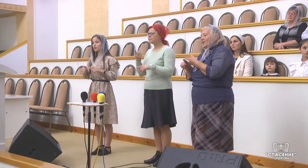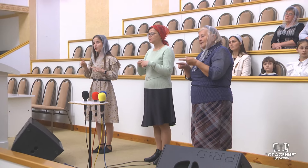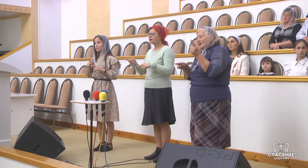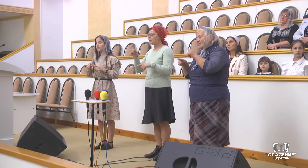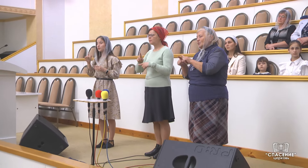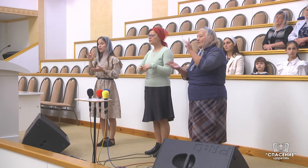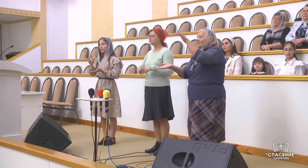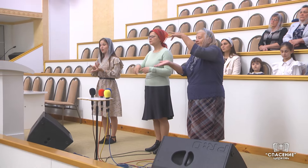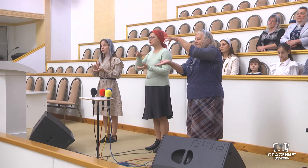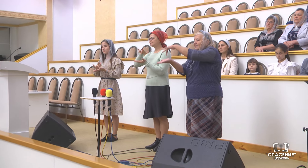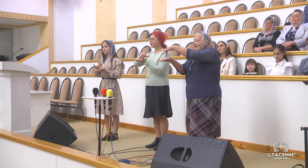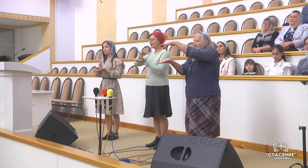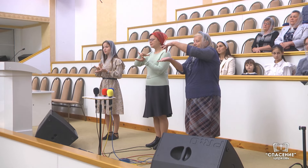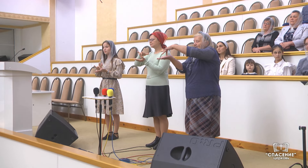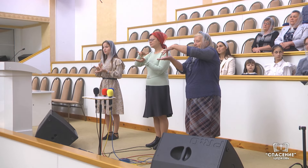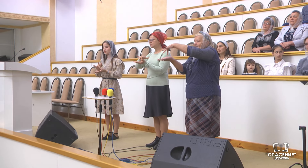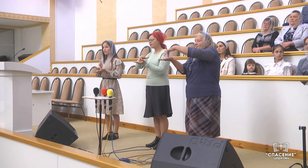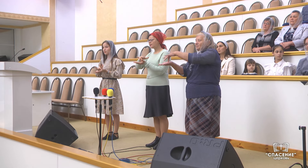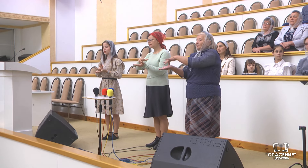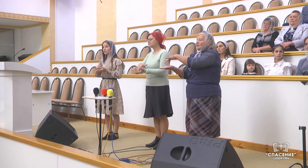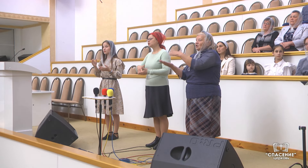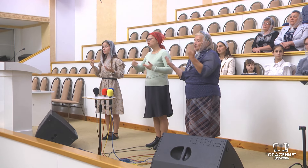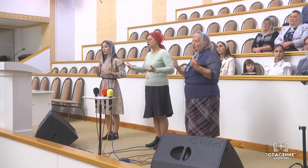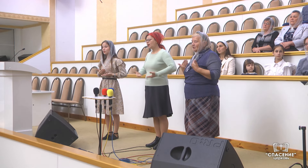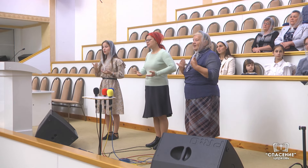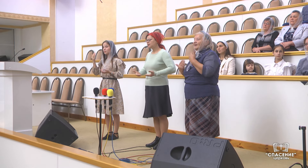потому что в самом центре ее ты.